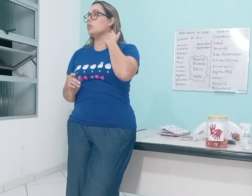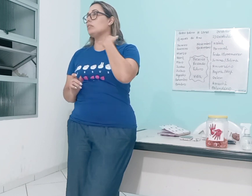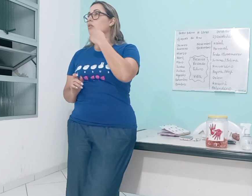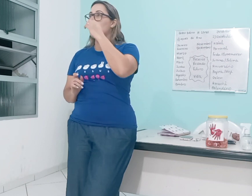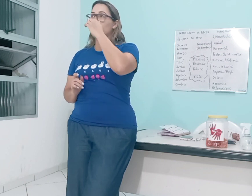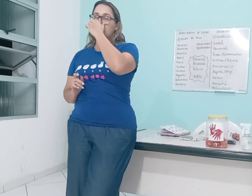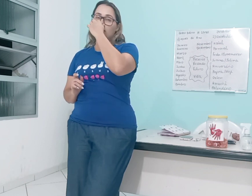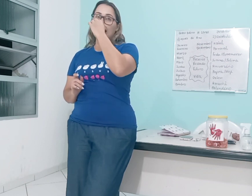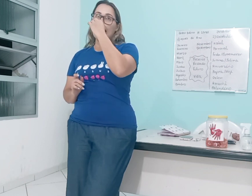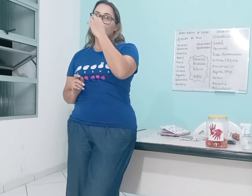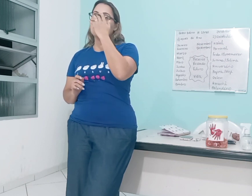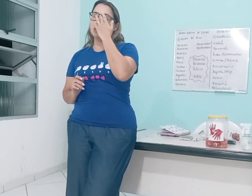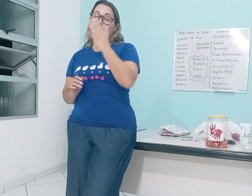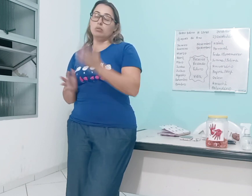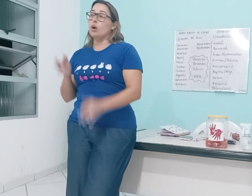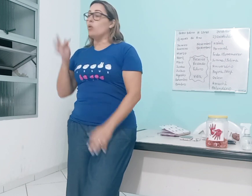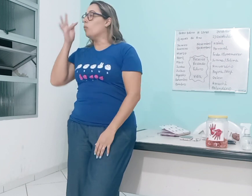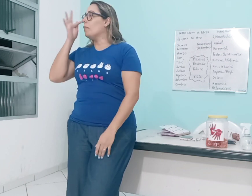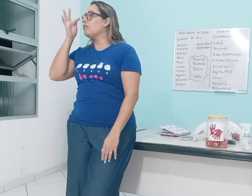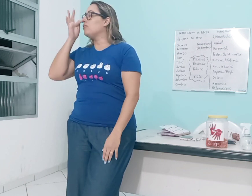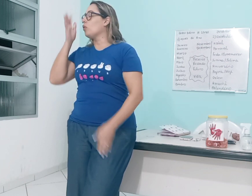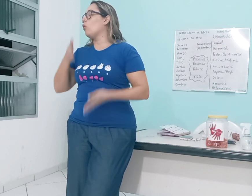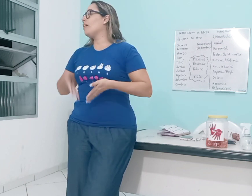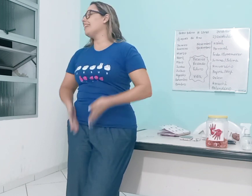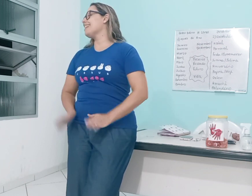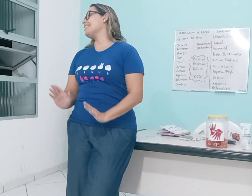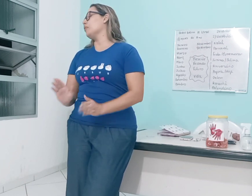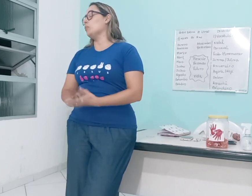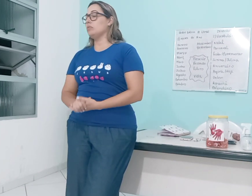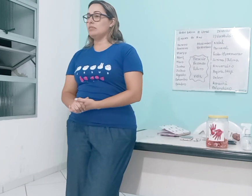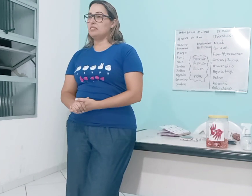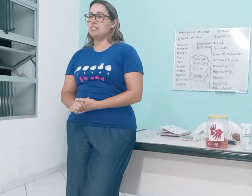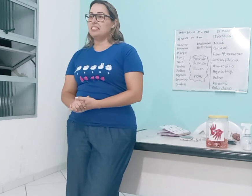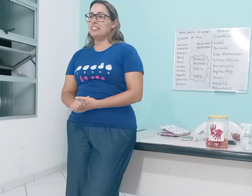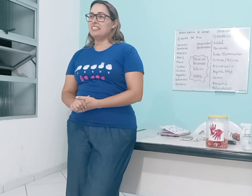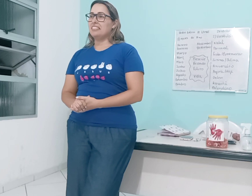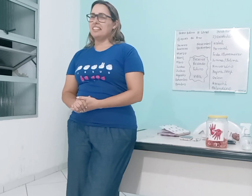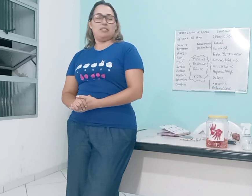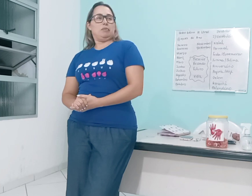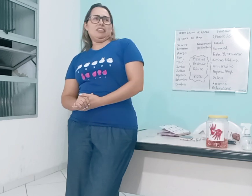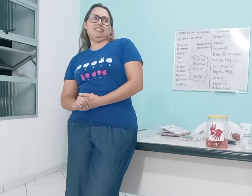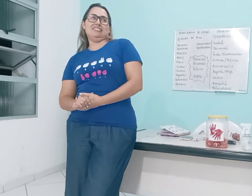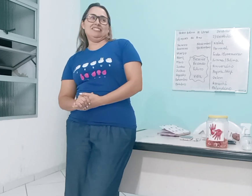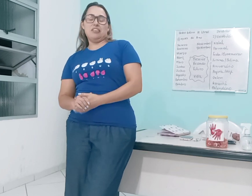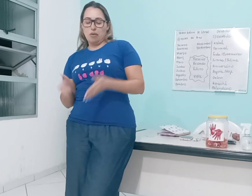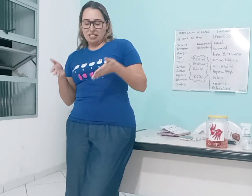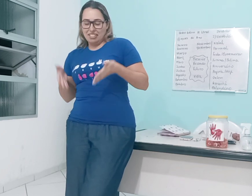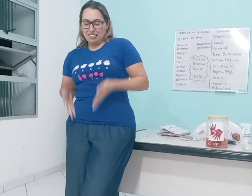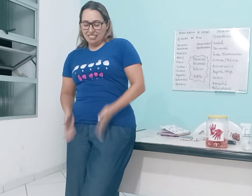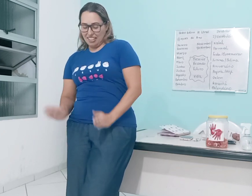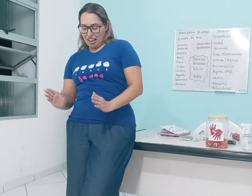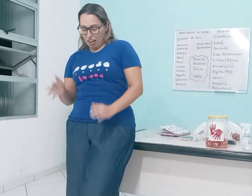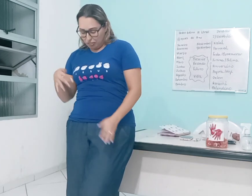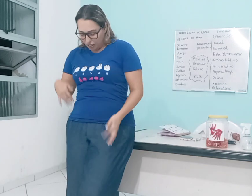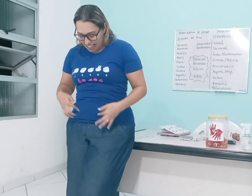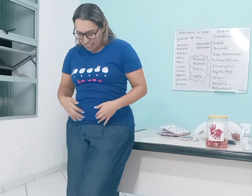tem como você falar que uma flor nasceu, né? Como assim, né? Uma flor nasceu, você